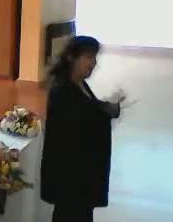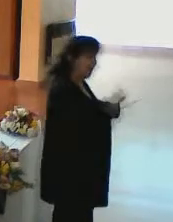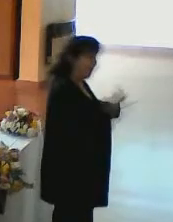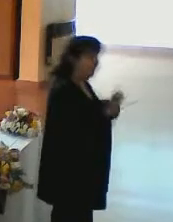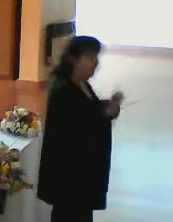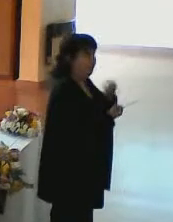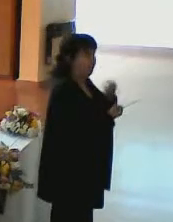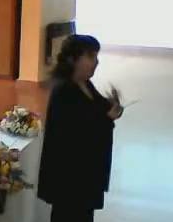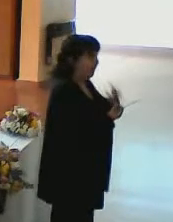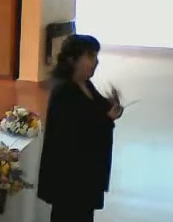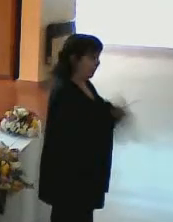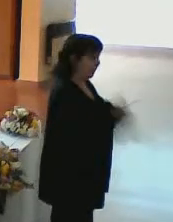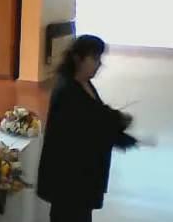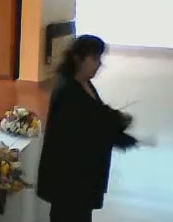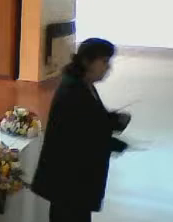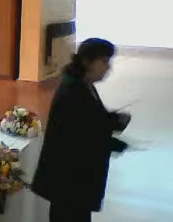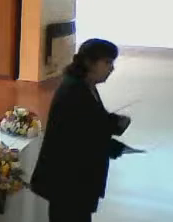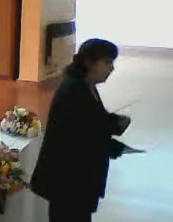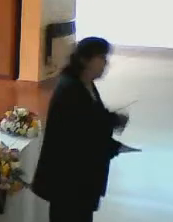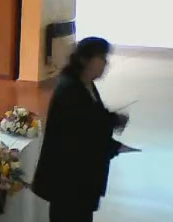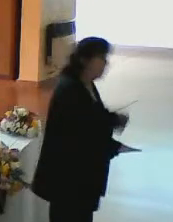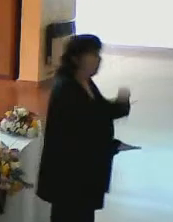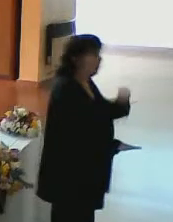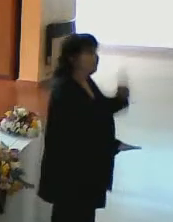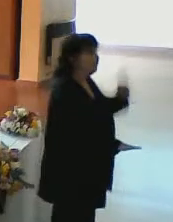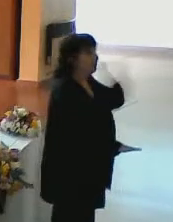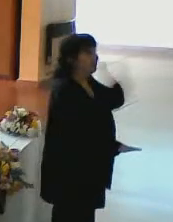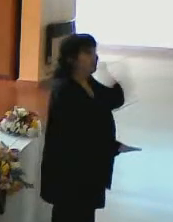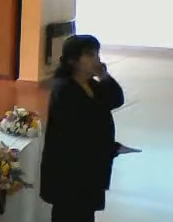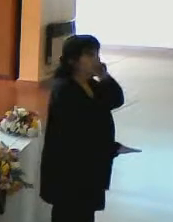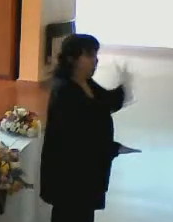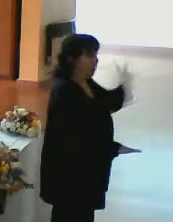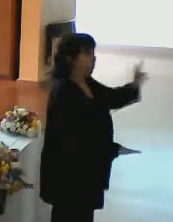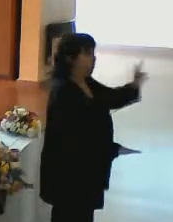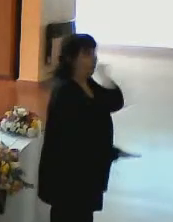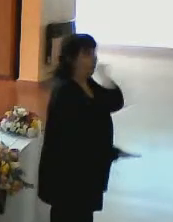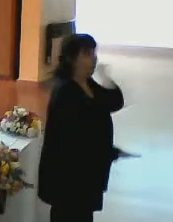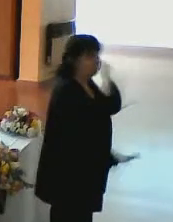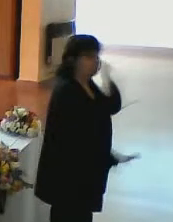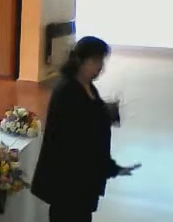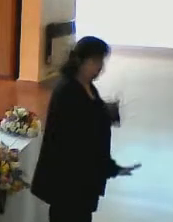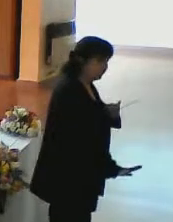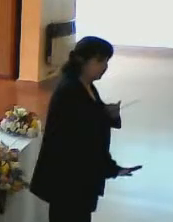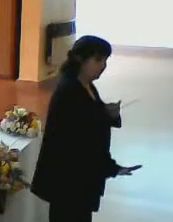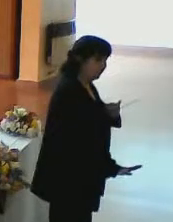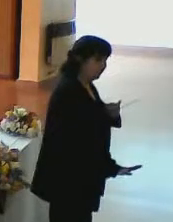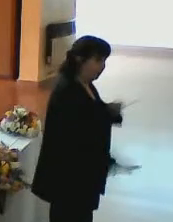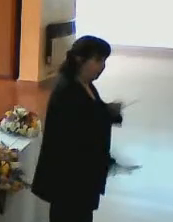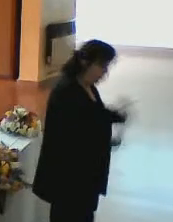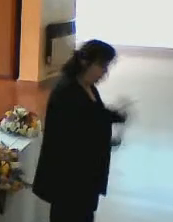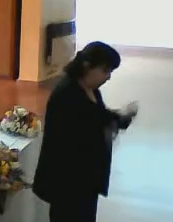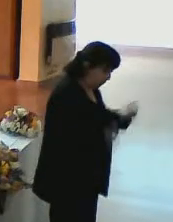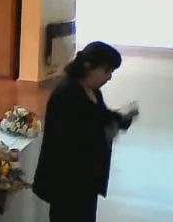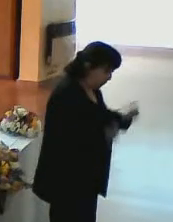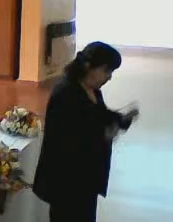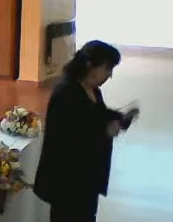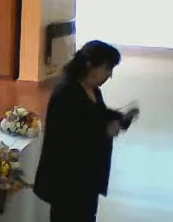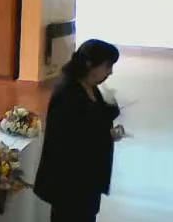Primero, porque los síntomas están presentes antes de los 3 años de edad, pero en general son inespecíficos y por eso a